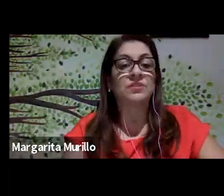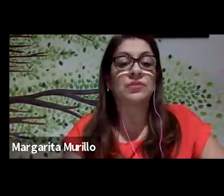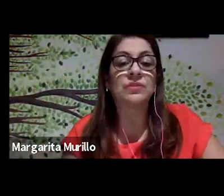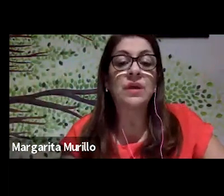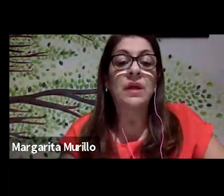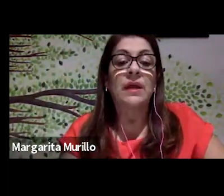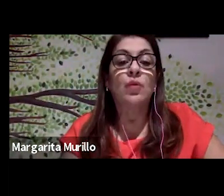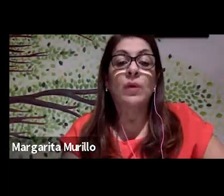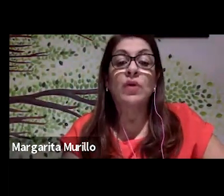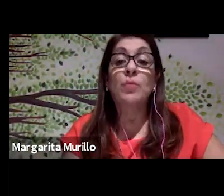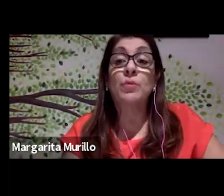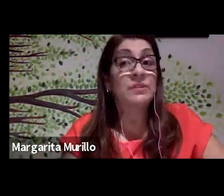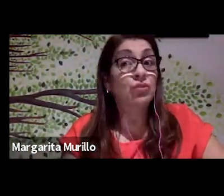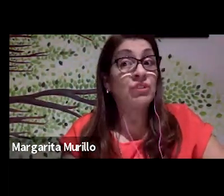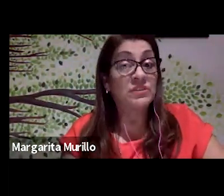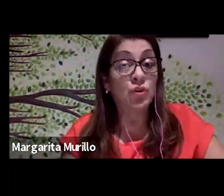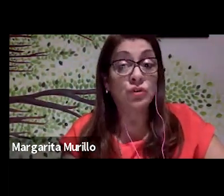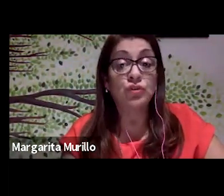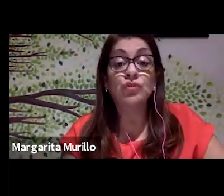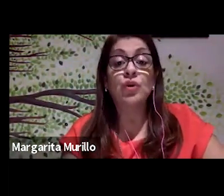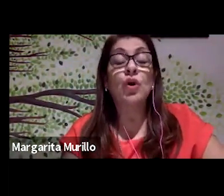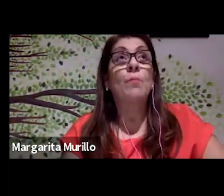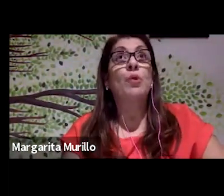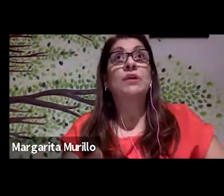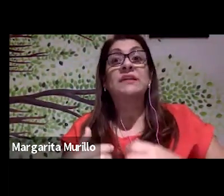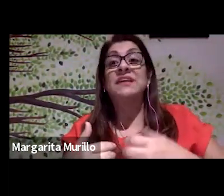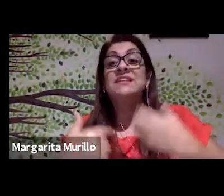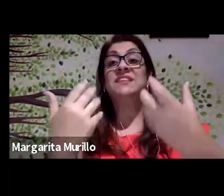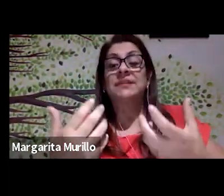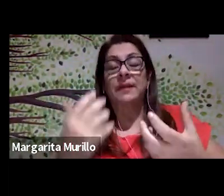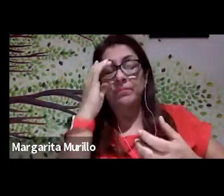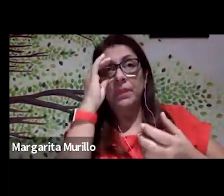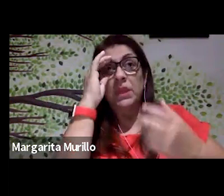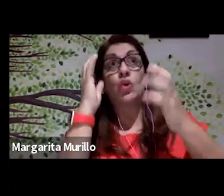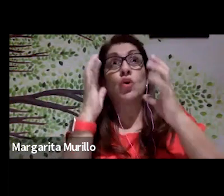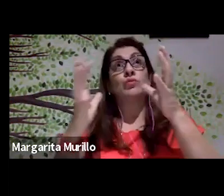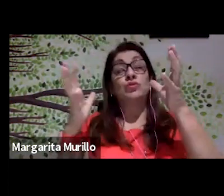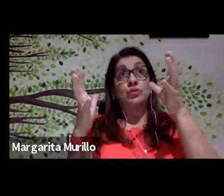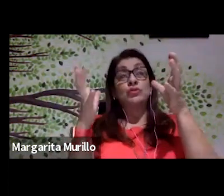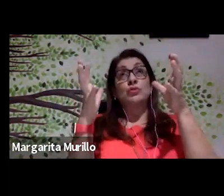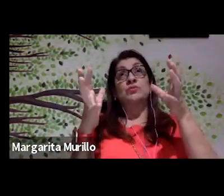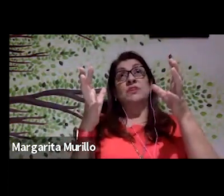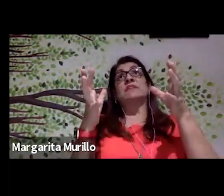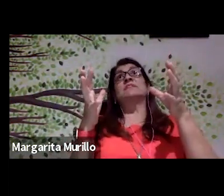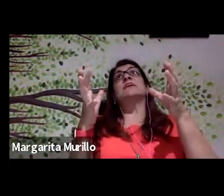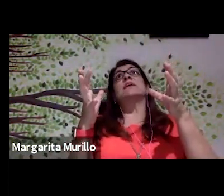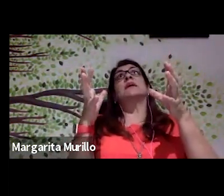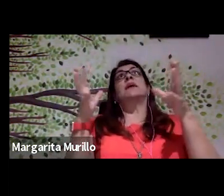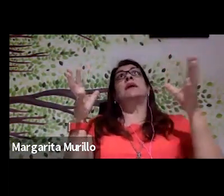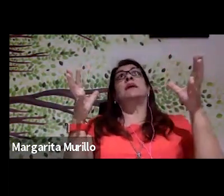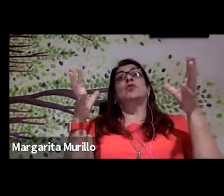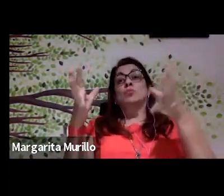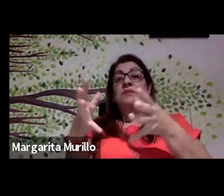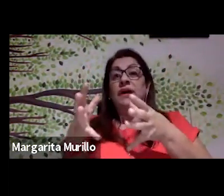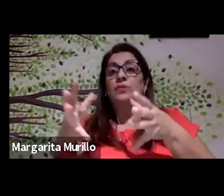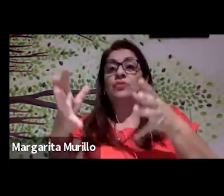y todos estos luego hay comportamientos riesgosos porque se incita y como nosotros somos seres